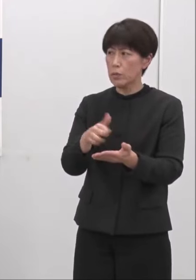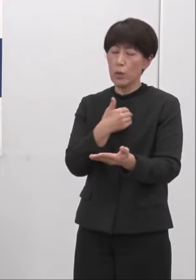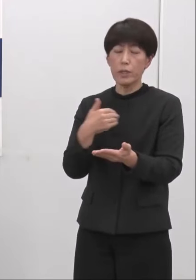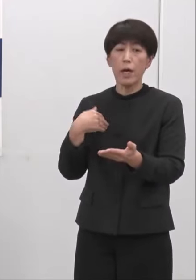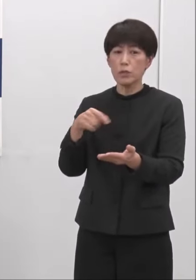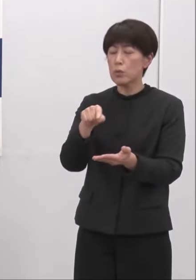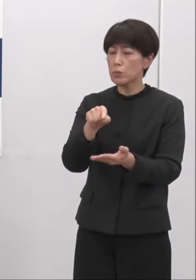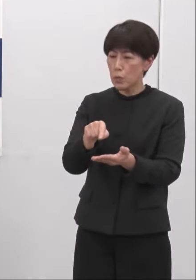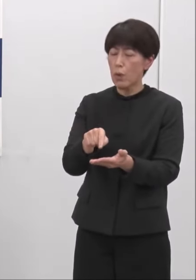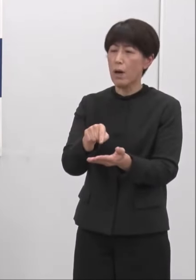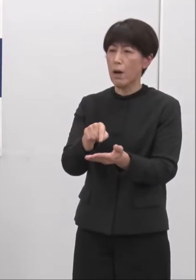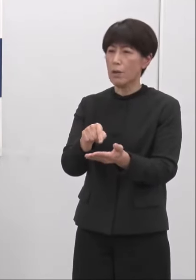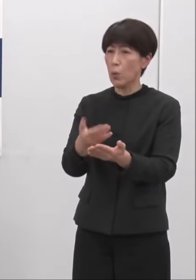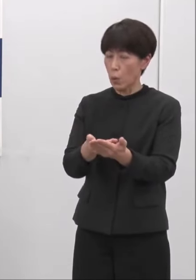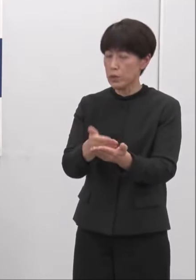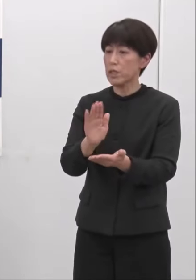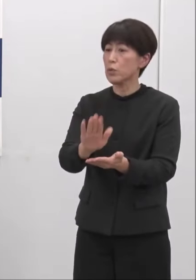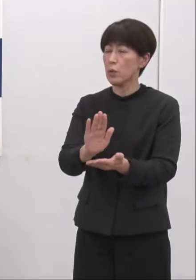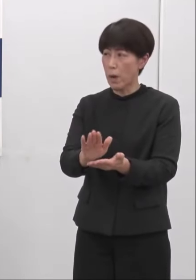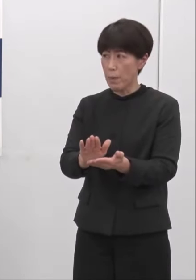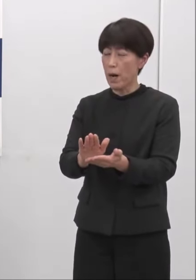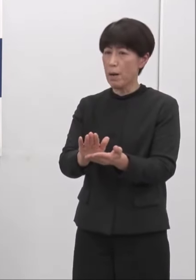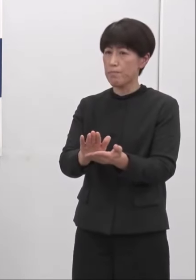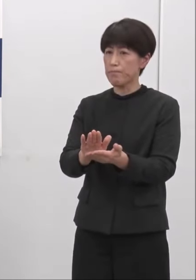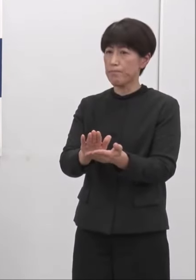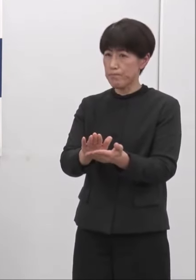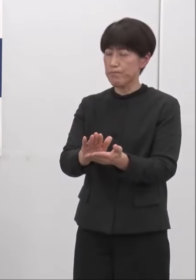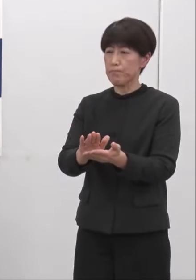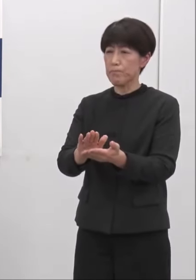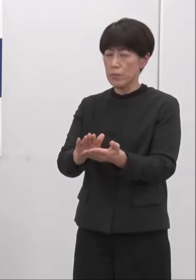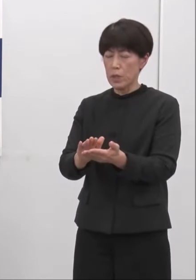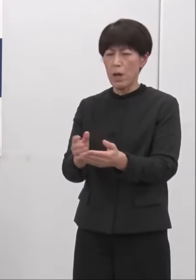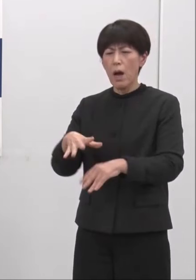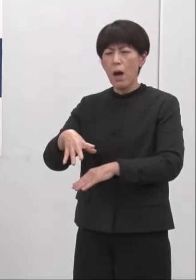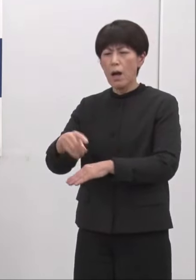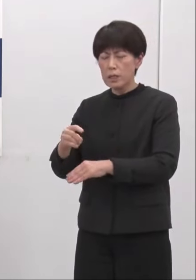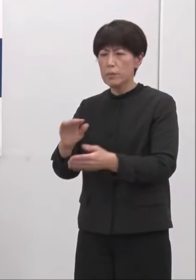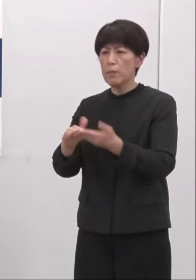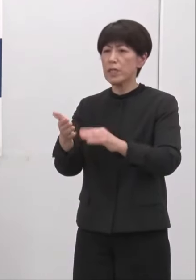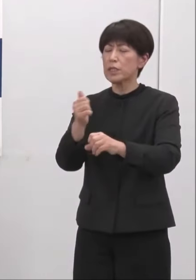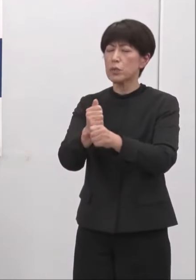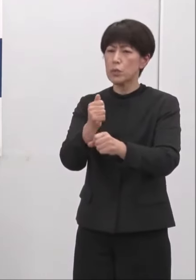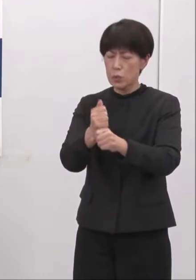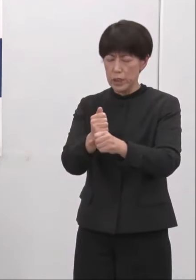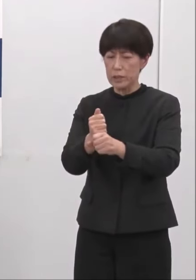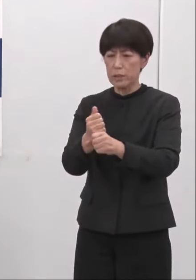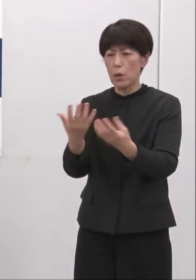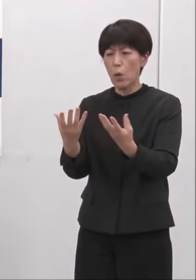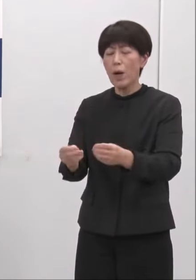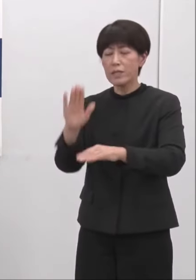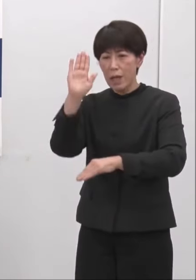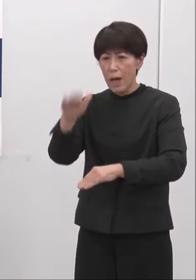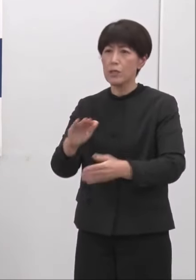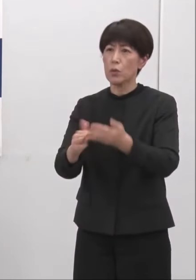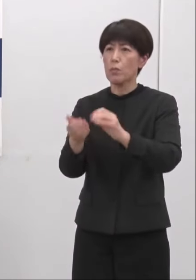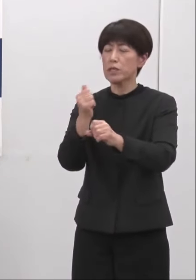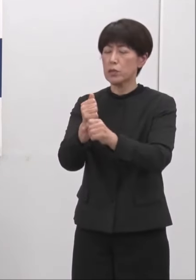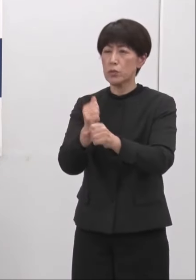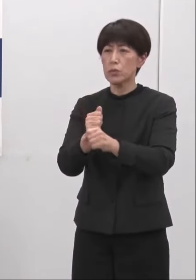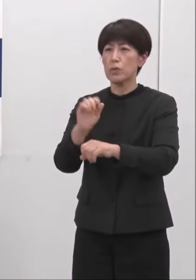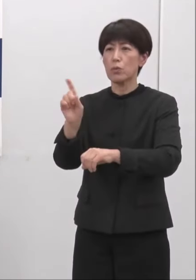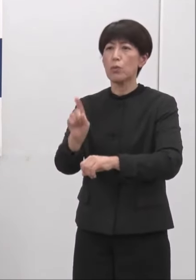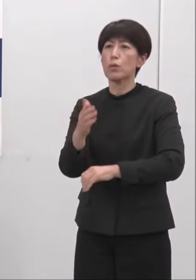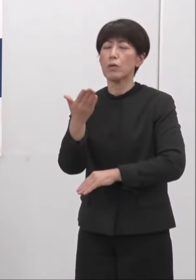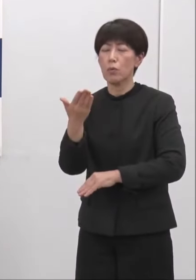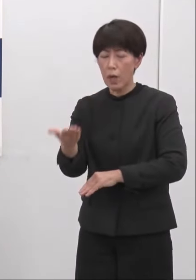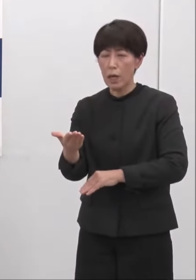して建てている方向ではあると思いますけれども、最初町づくりどうしていくかという方向はまだ出てませんので、ちょっと確定したことはなかなかここではお